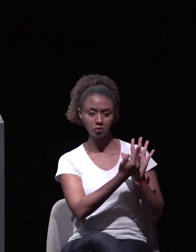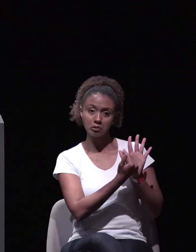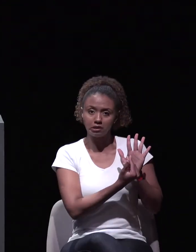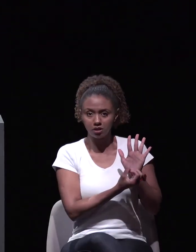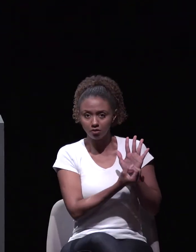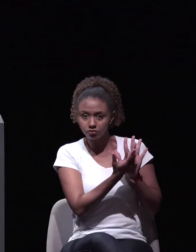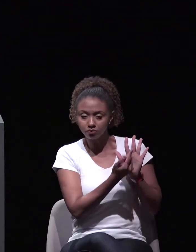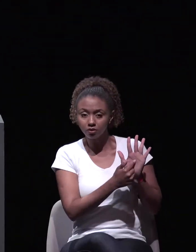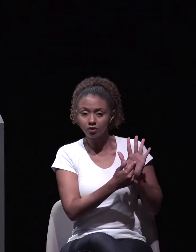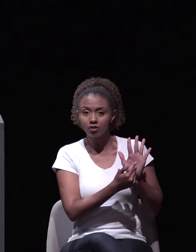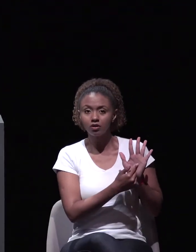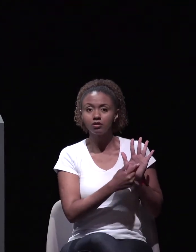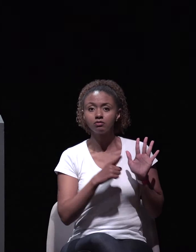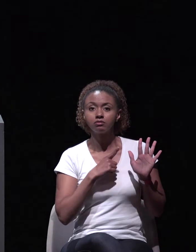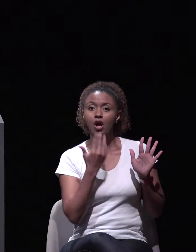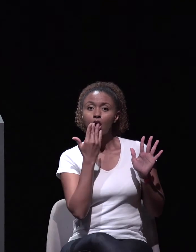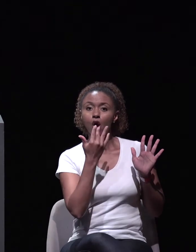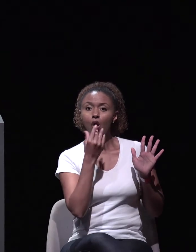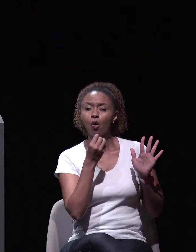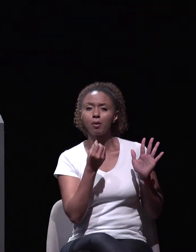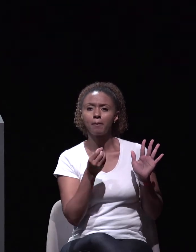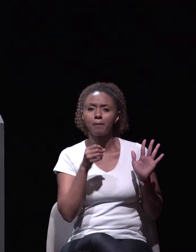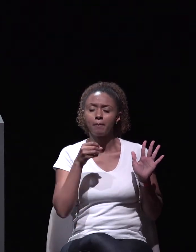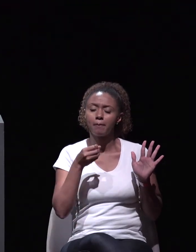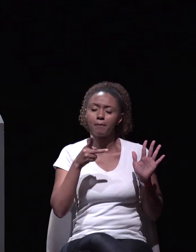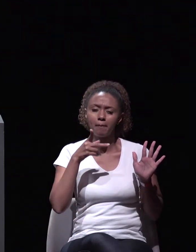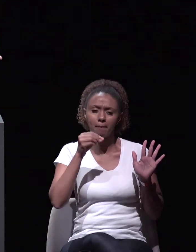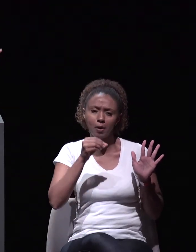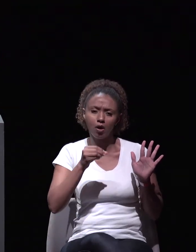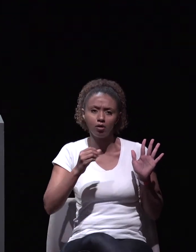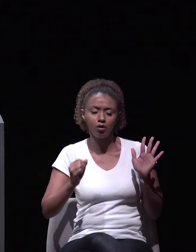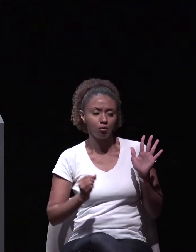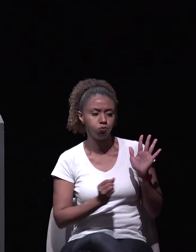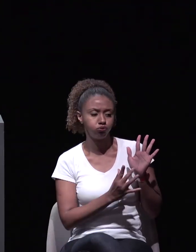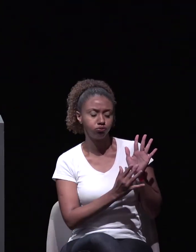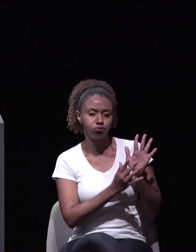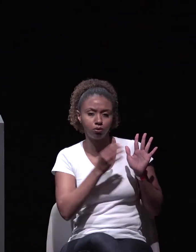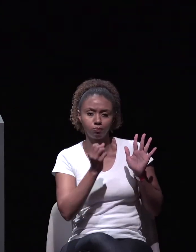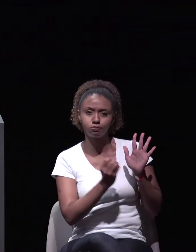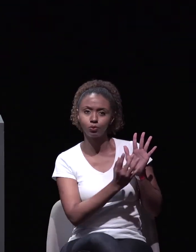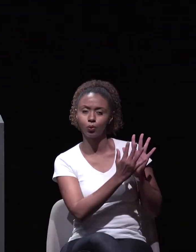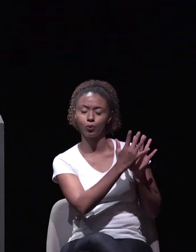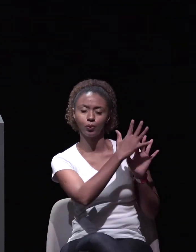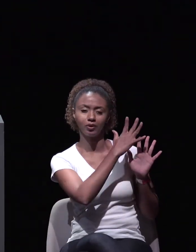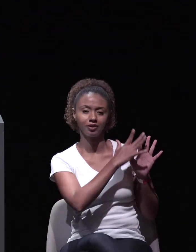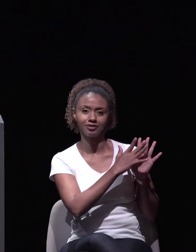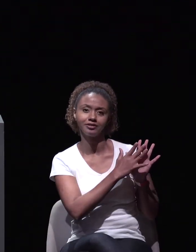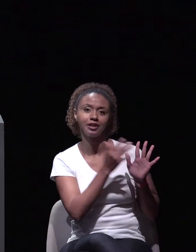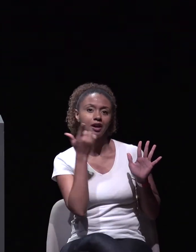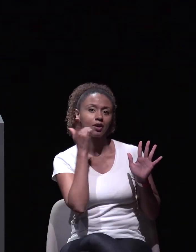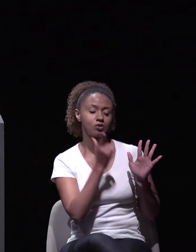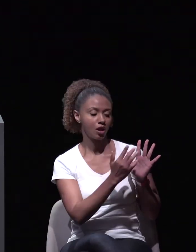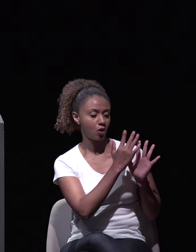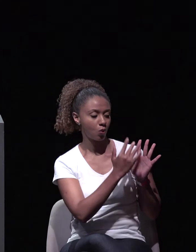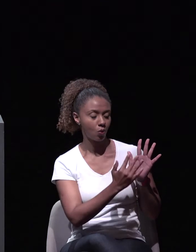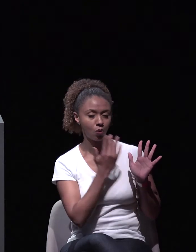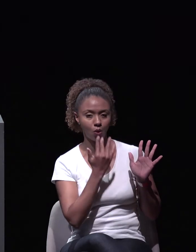impressão, ele joga pigmento em pó, para poder colorizar a imagem como a gente está vendo aqui,